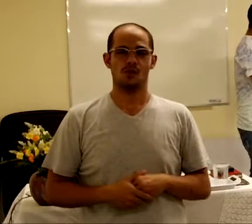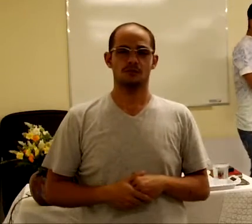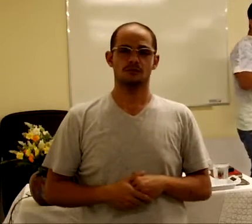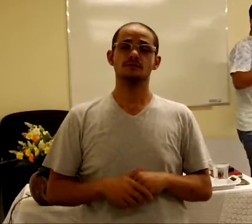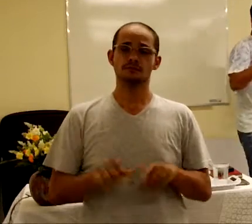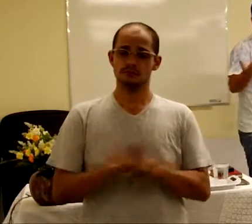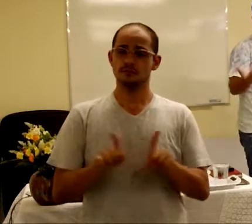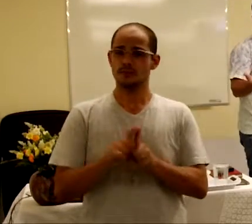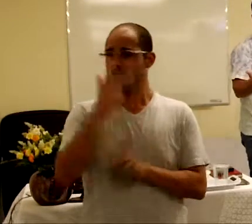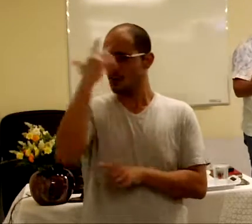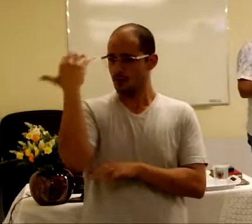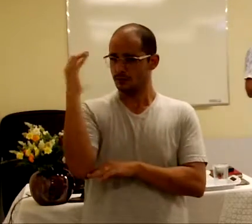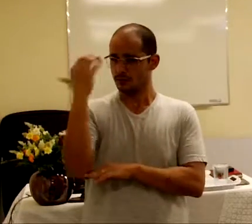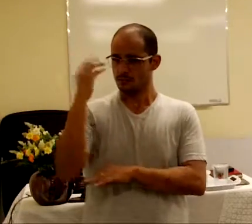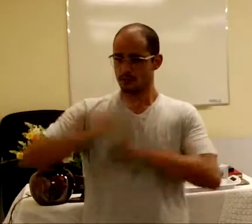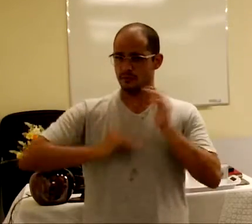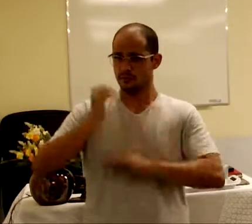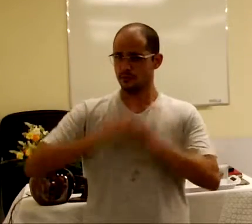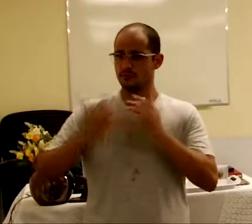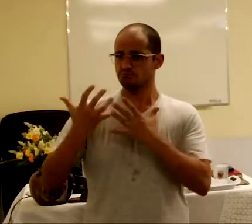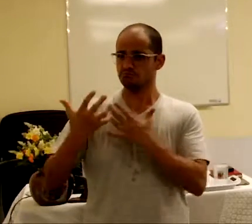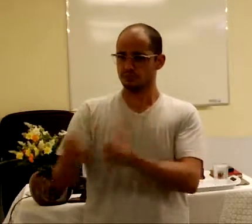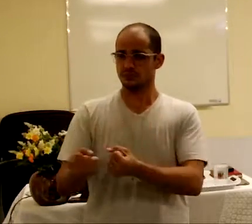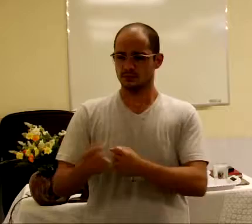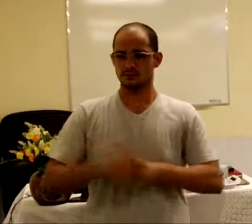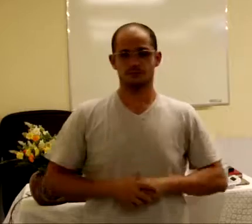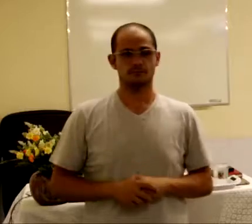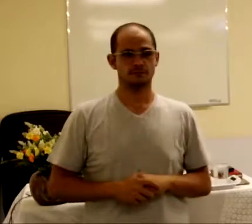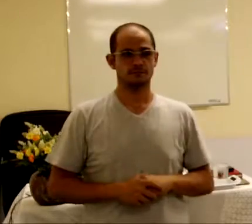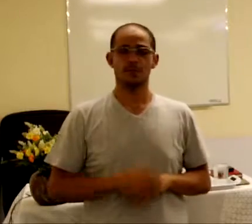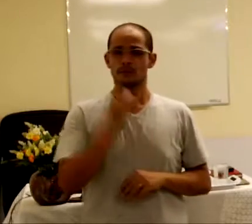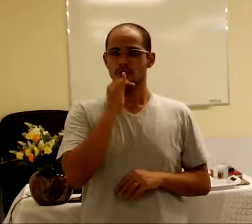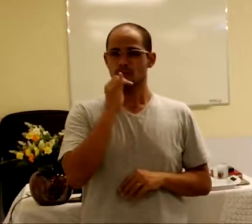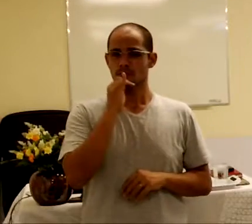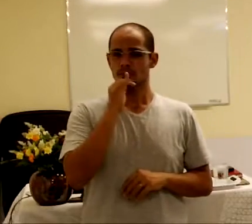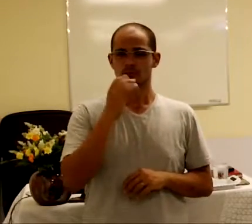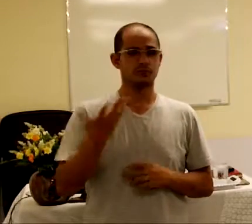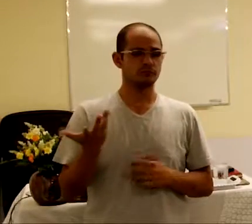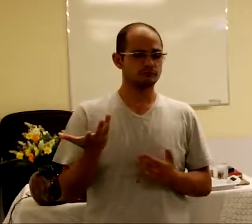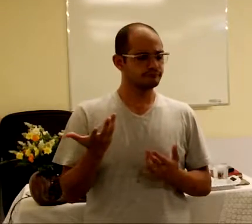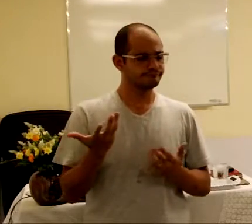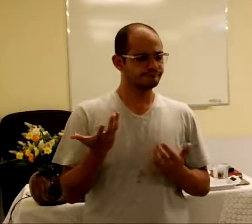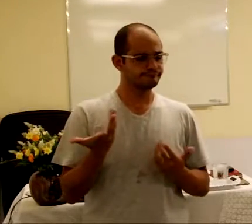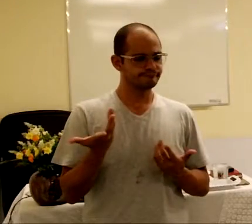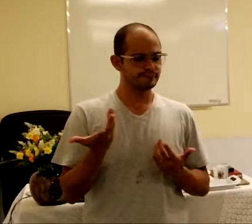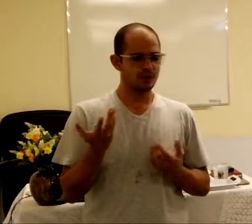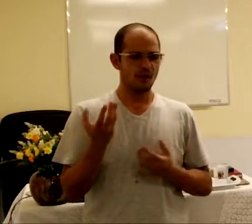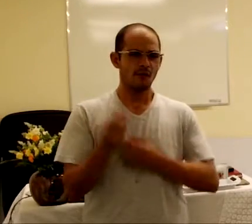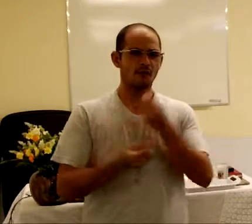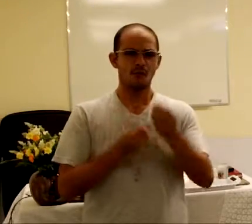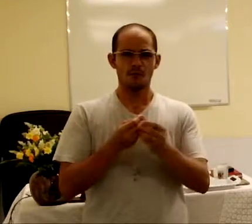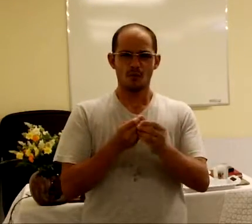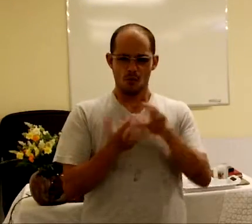E há cientistas que aceitam isso. Por exemplo, há cientistas que dizem que não tem outra explicação para essa ordem do universo,